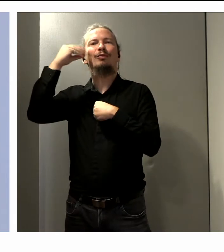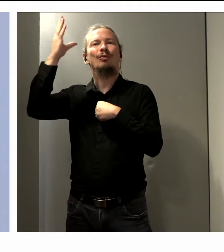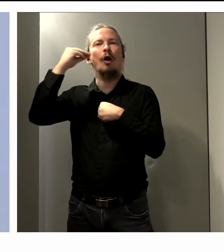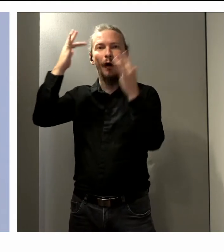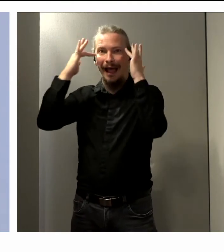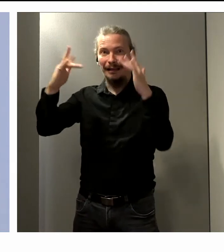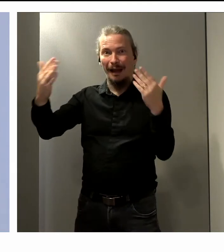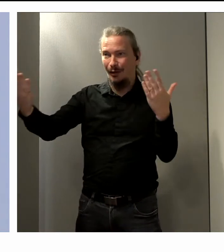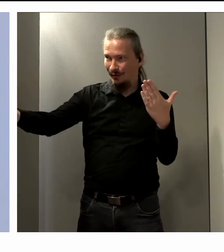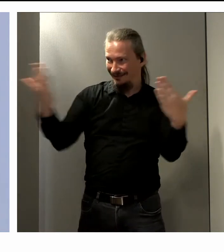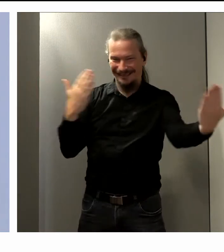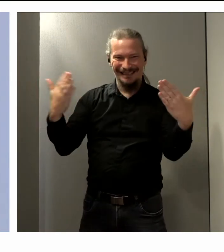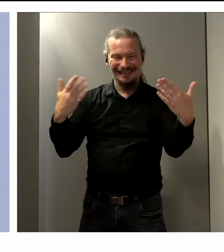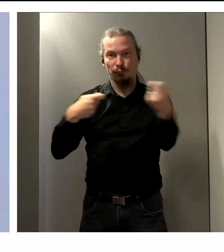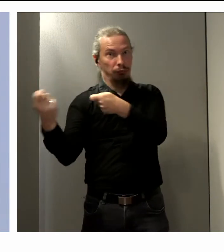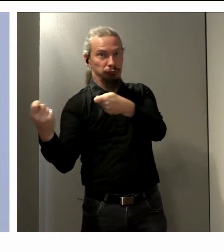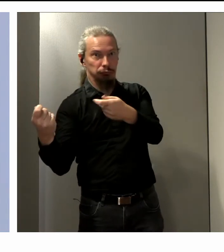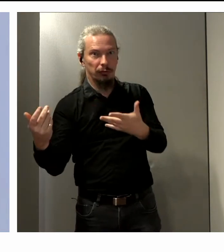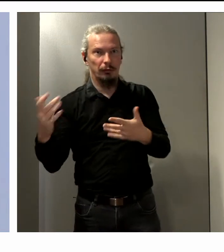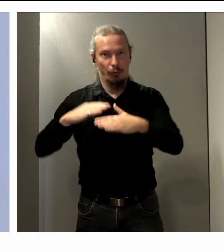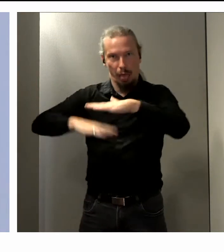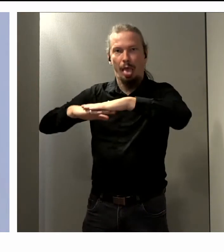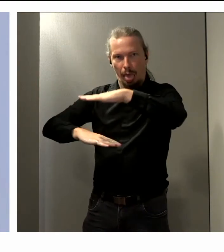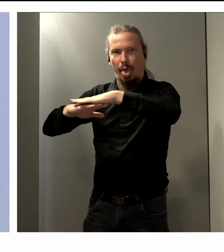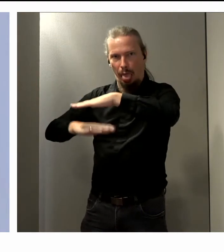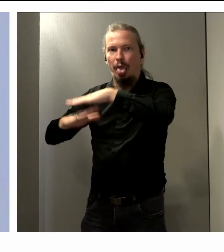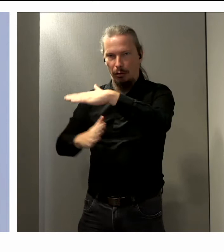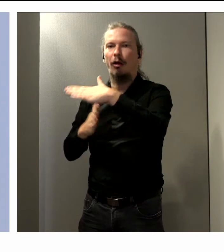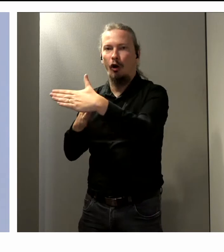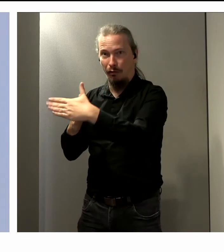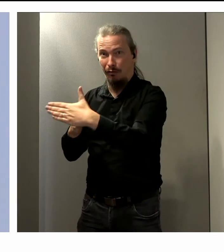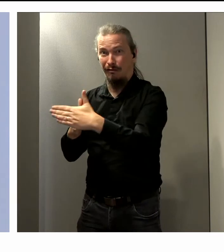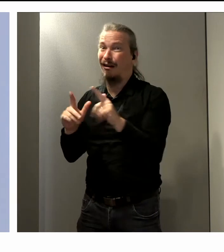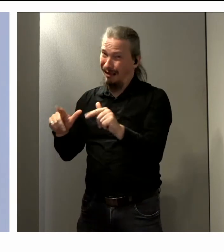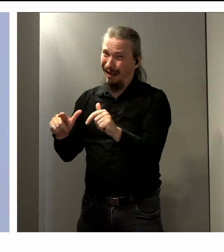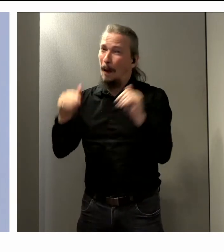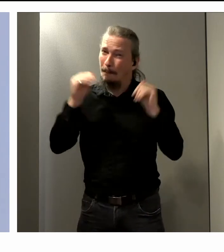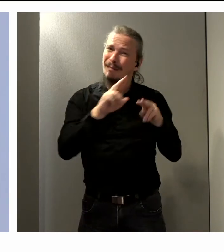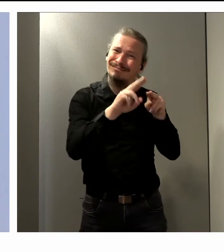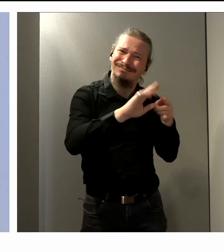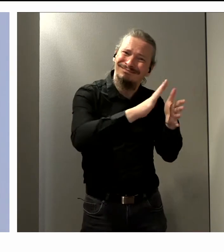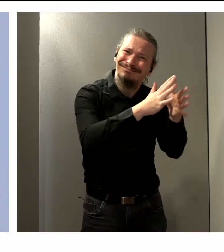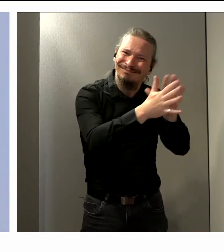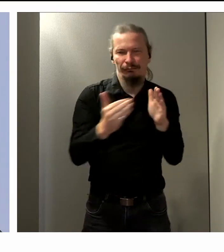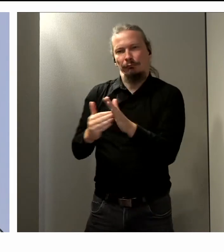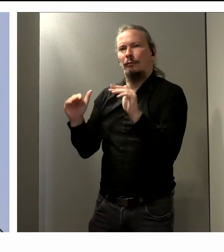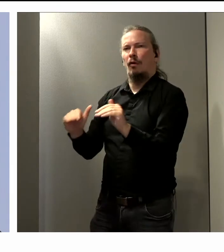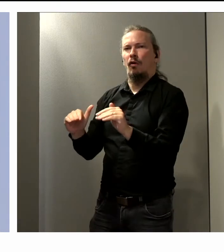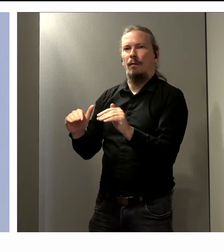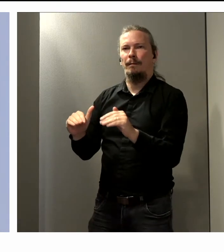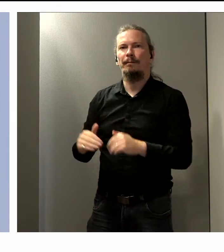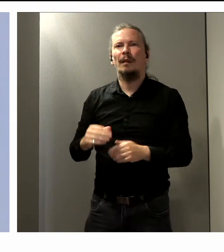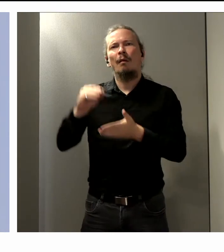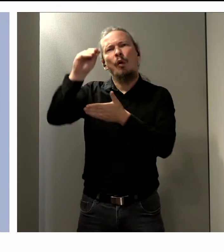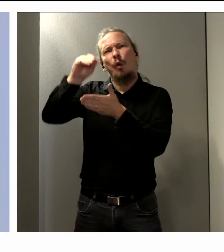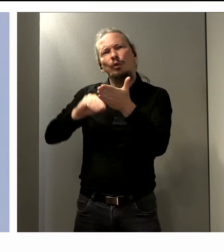leur expérience de limitation qui perdure malgré la mise en œuvre de ces aménagements. Et les auteurs, Segon, Brisset